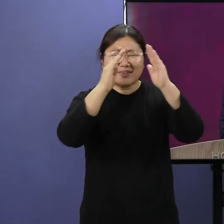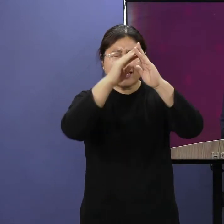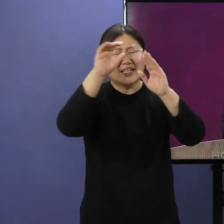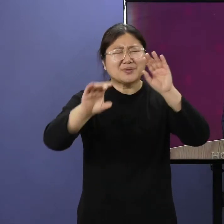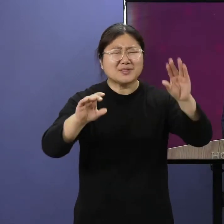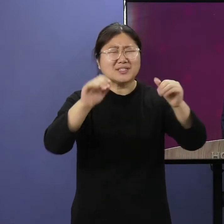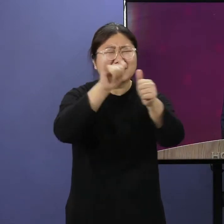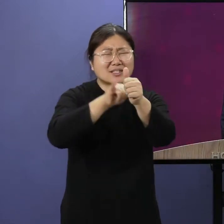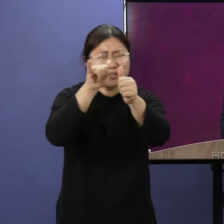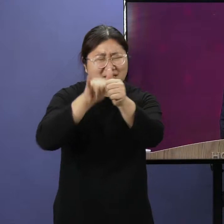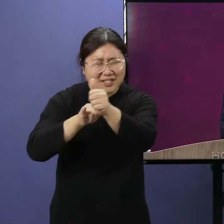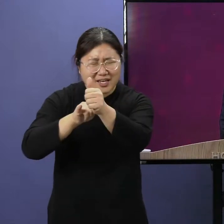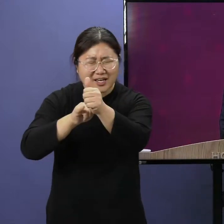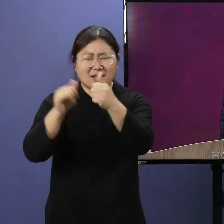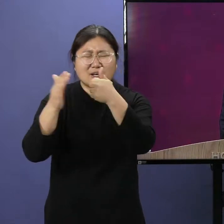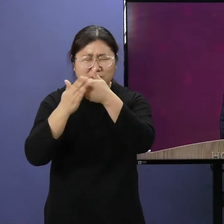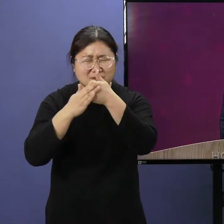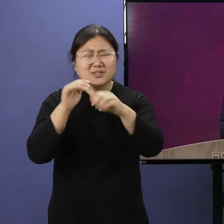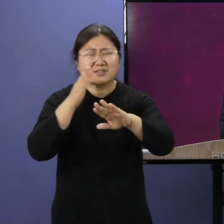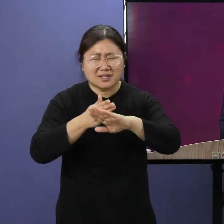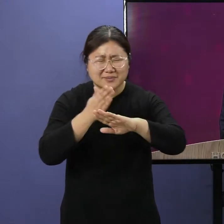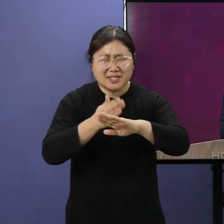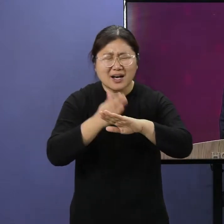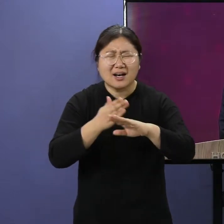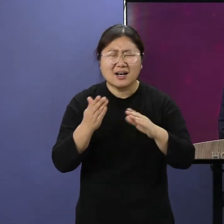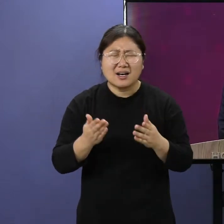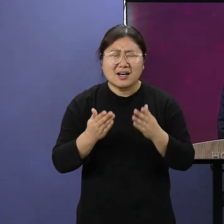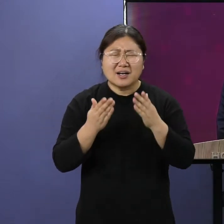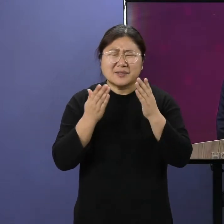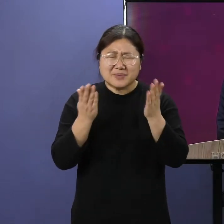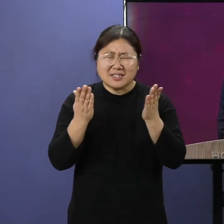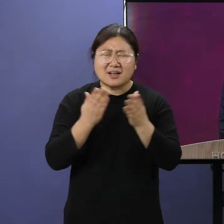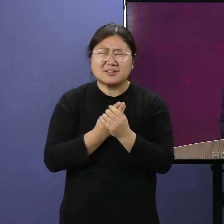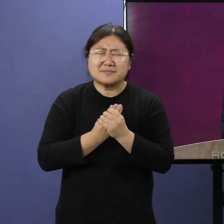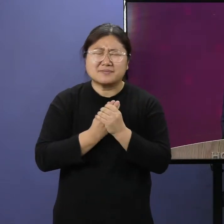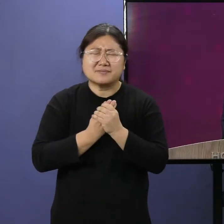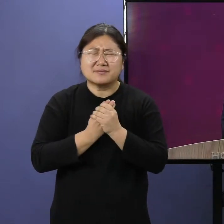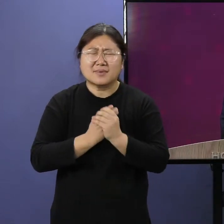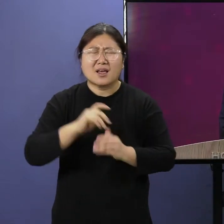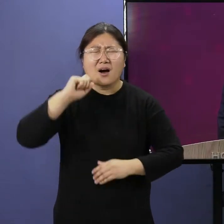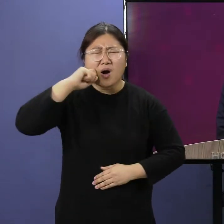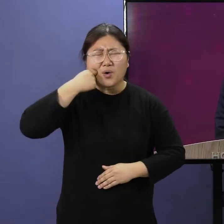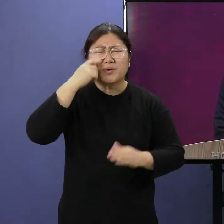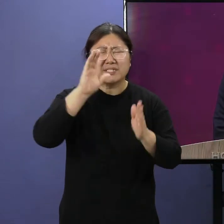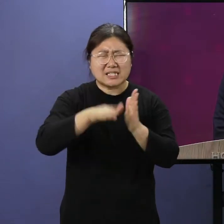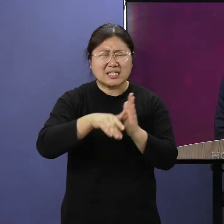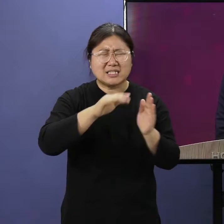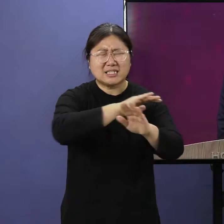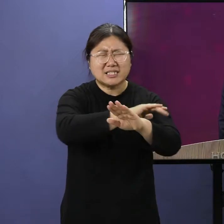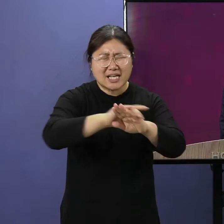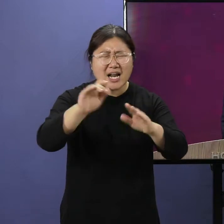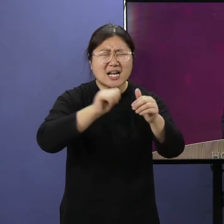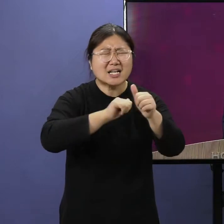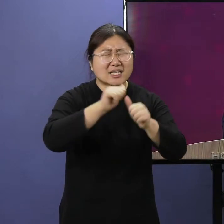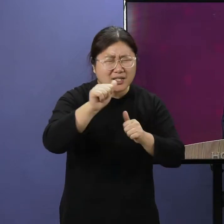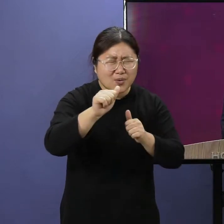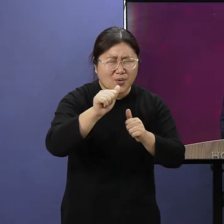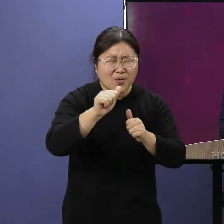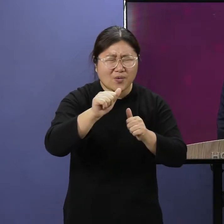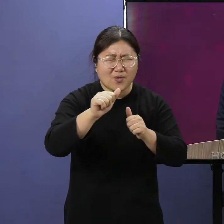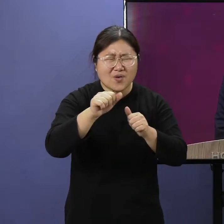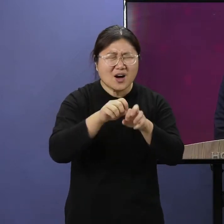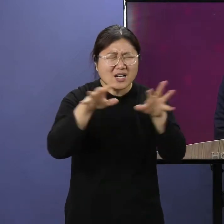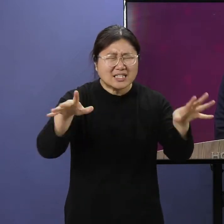지체들과 합심해서 계속된 사회적 거리두기로 인해 어려운 시기를 잘 극복하게 하시고 흩어졌던 마음을 하나 되게